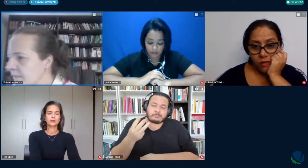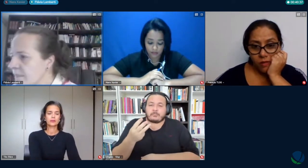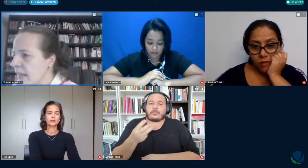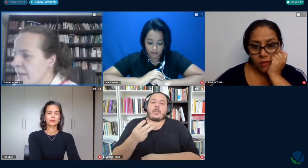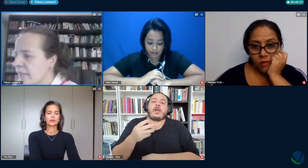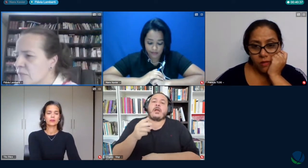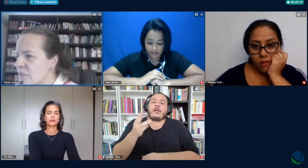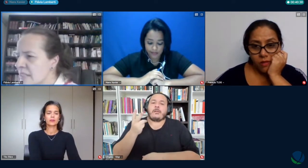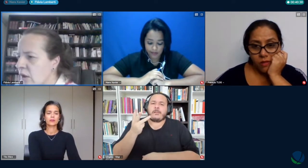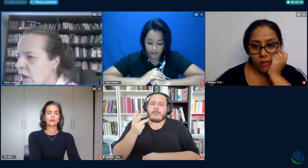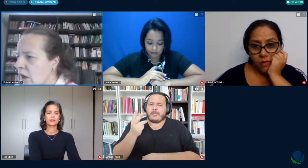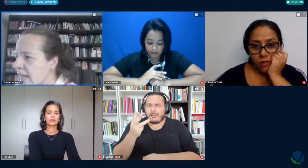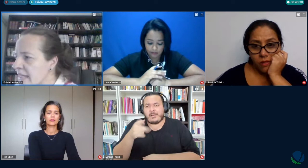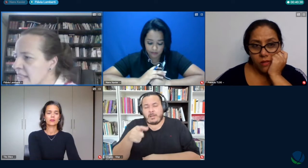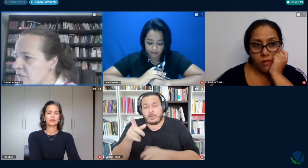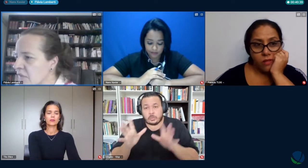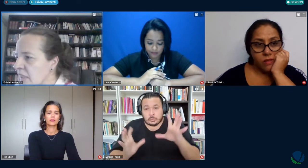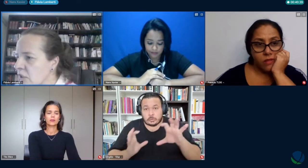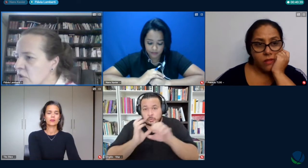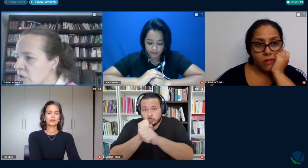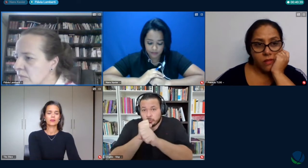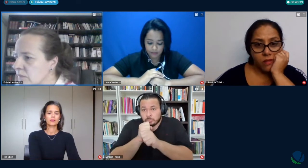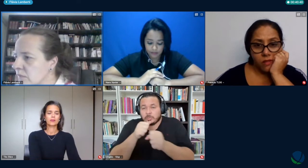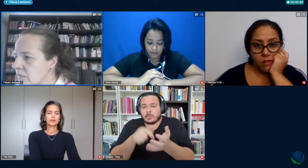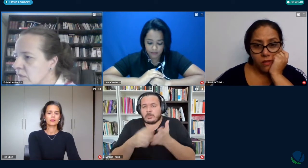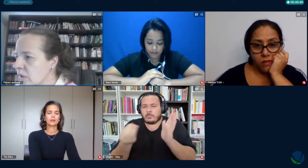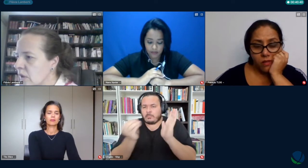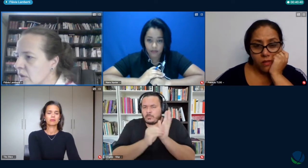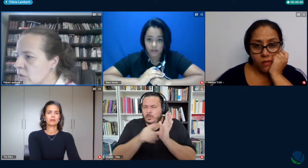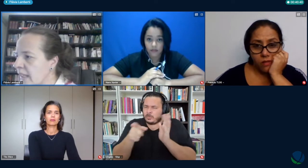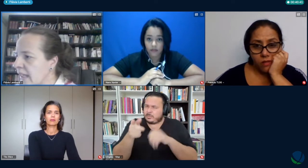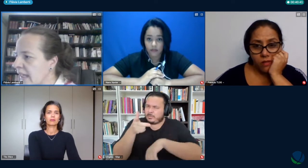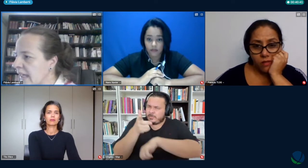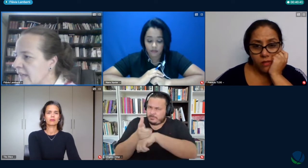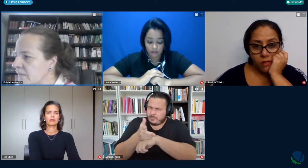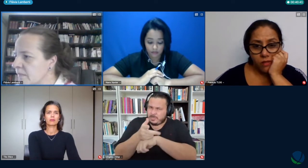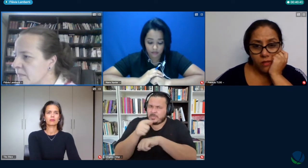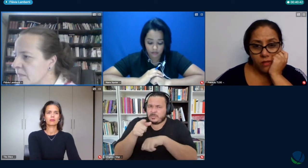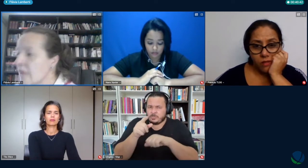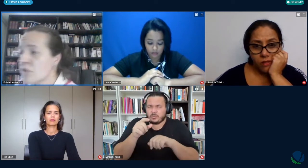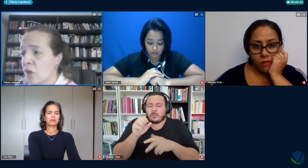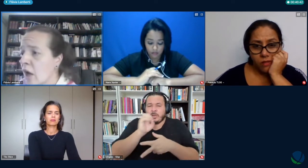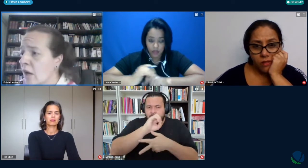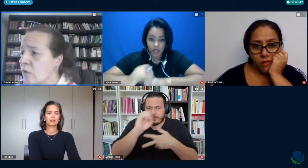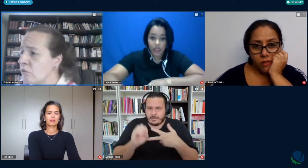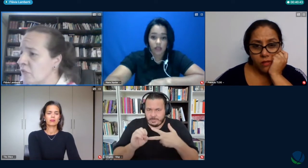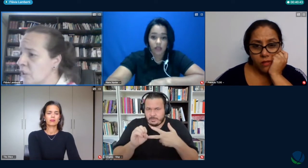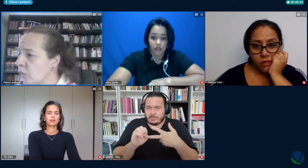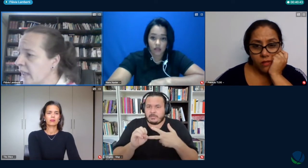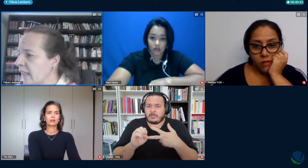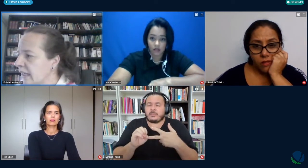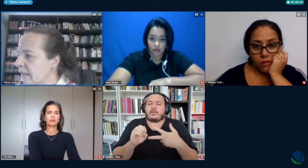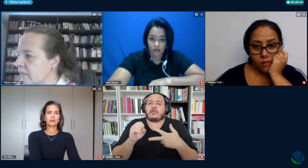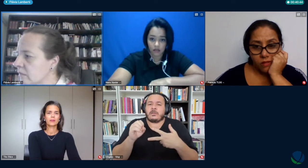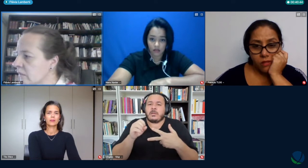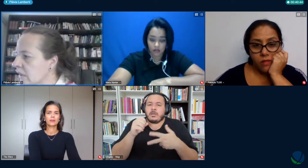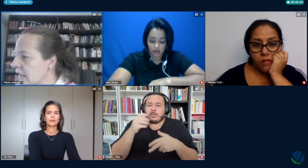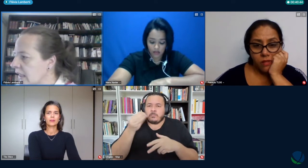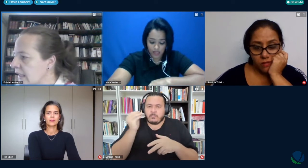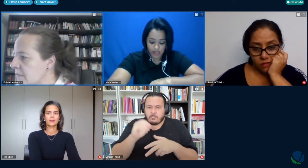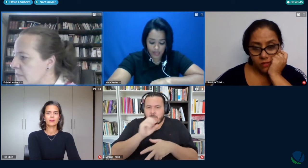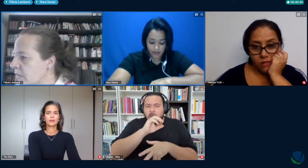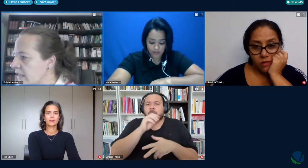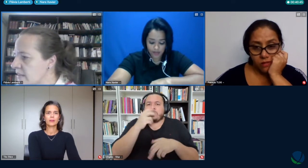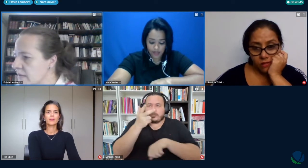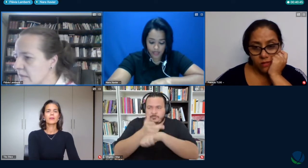aí, você coloca esse vídeo do Enem... Você coloca o vídeo do Enem.